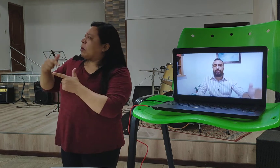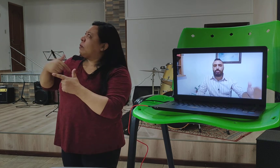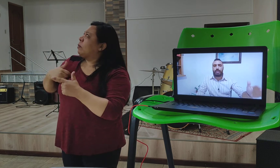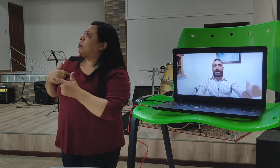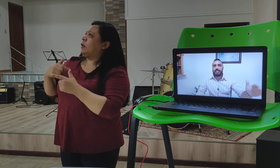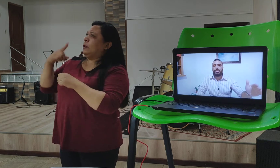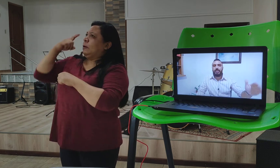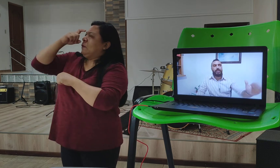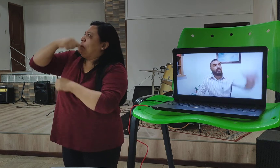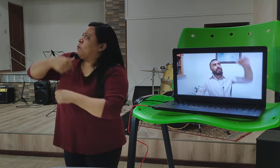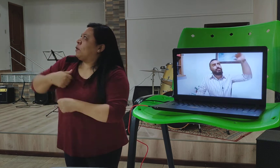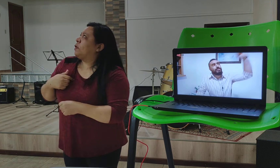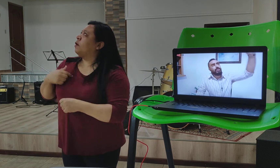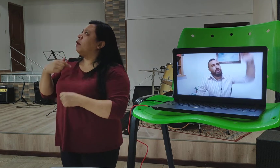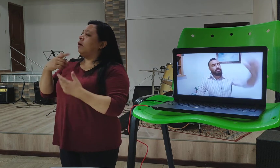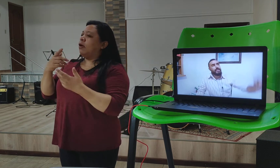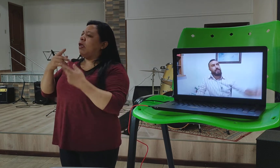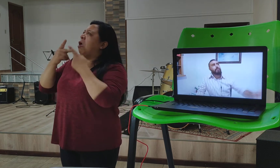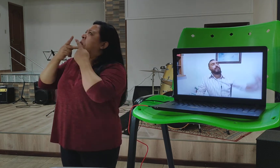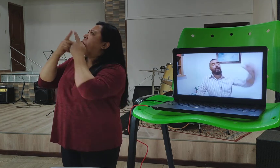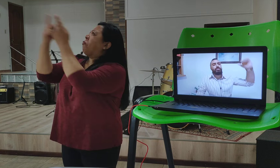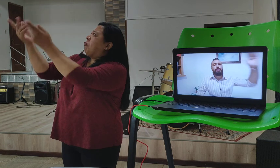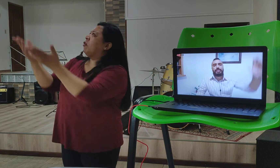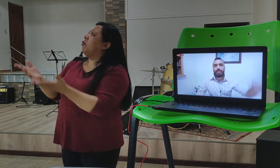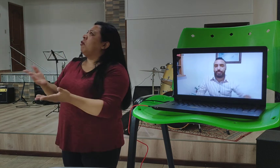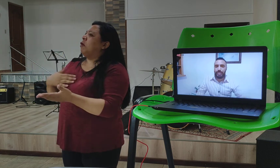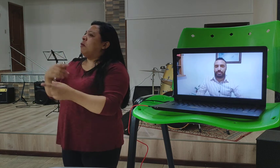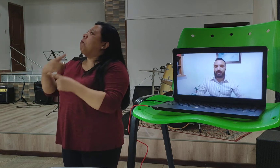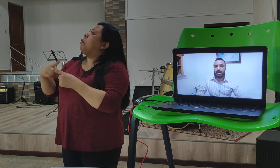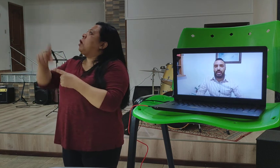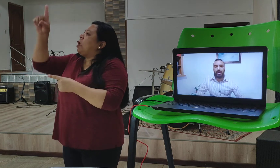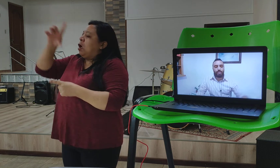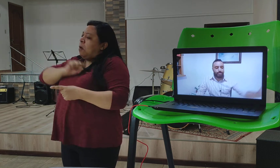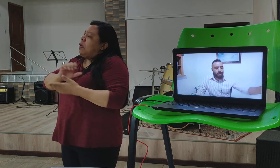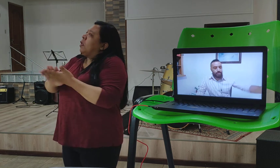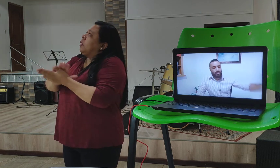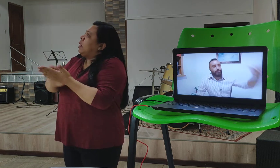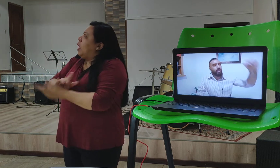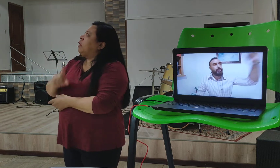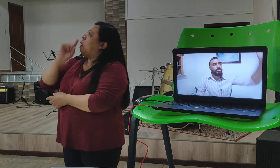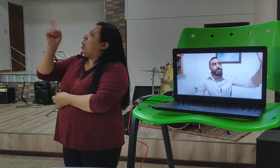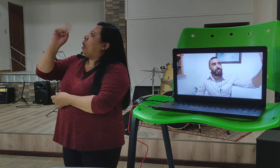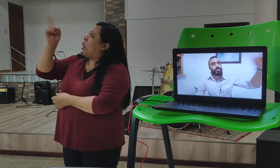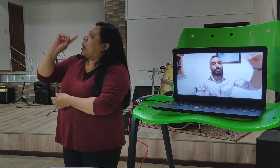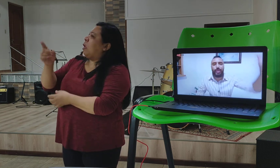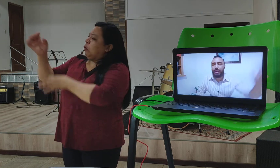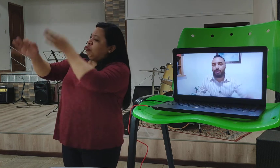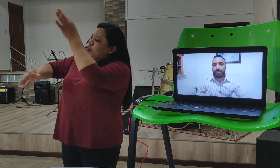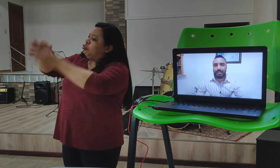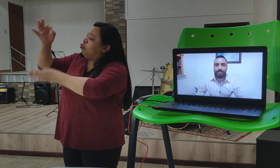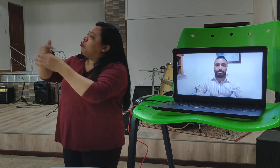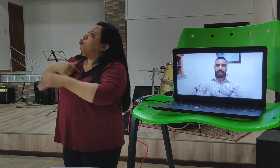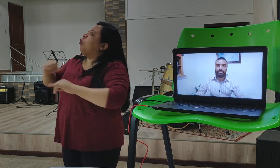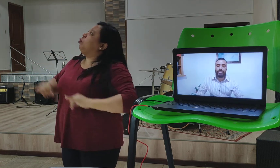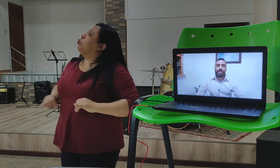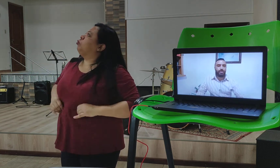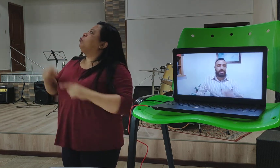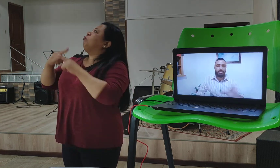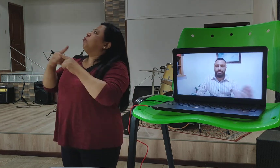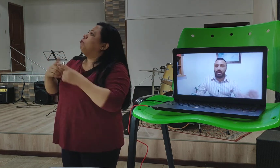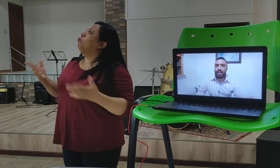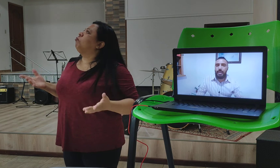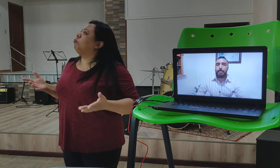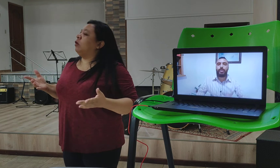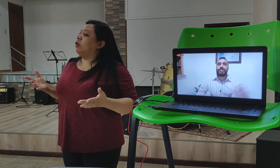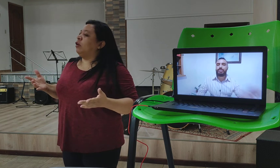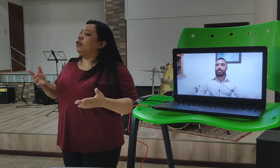das dificuldades. Deus, mas o Senhor não me ama, por que eu estou passando por isso? Deus, mas o Senhor não é um Deus justo, por que eu estou passando por isso? Nós